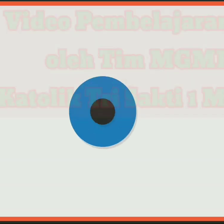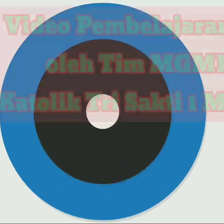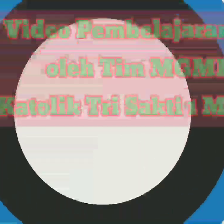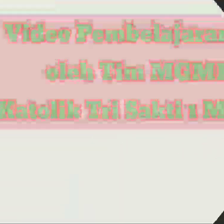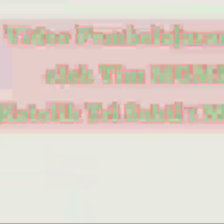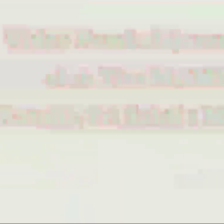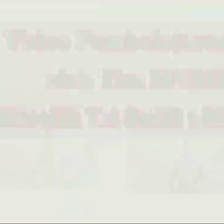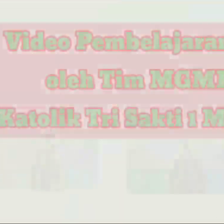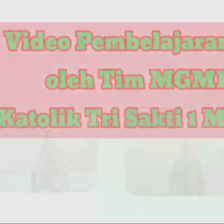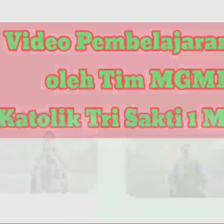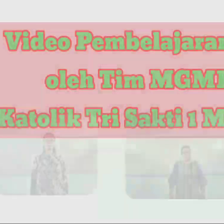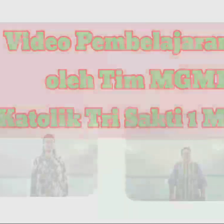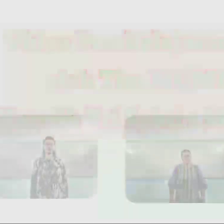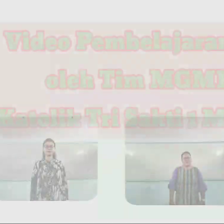crack it.